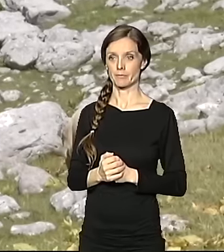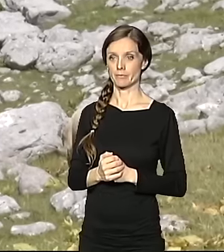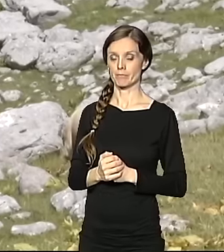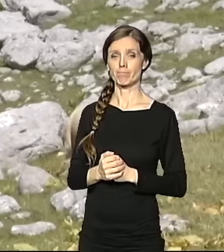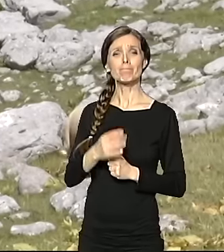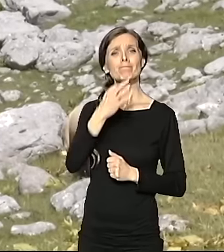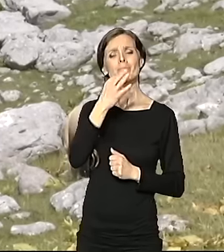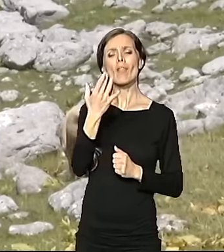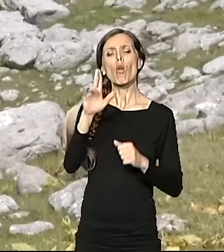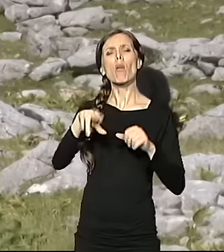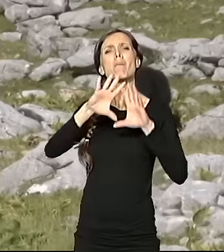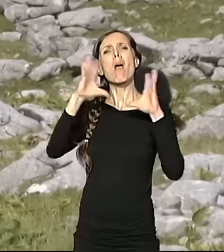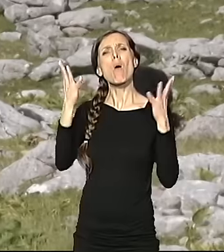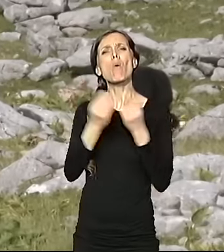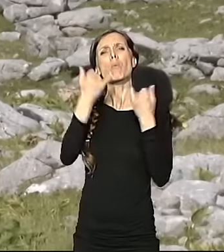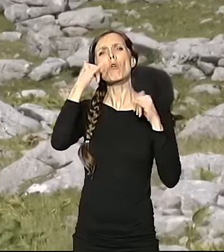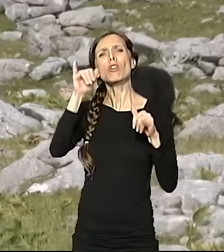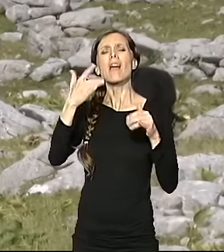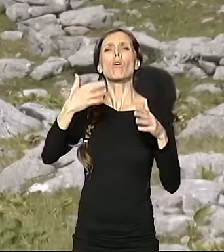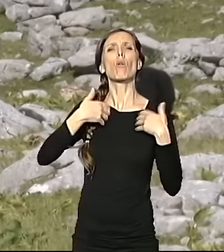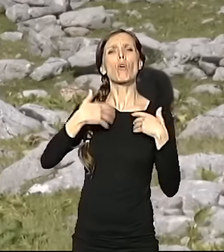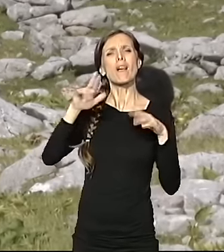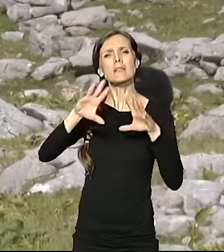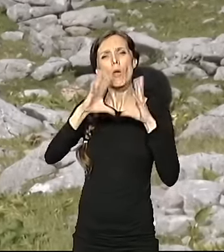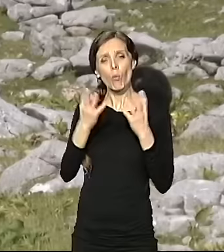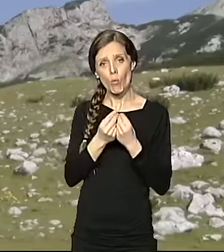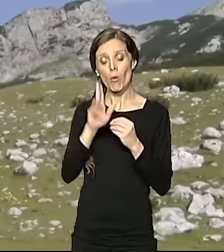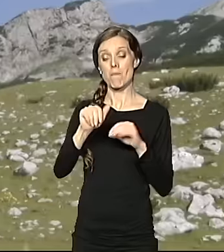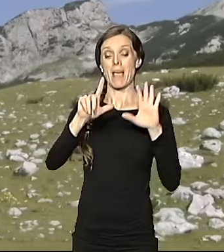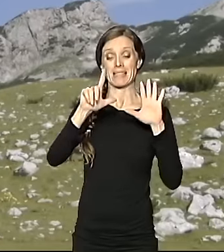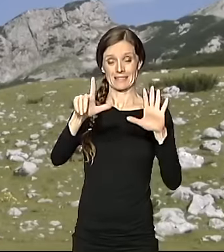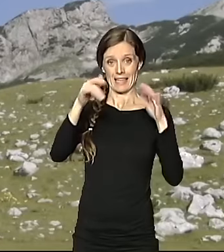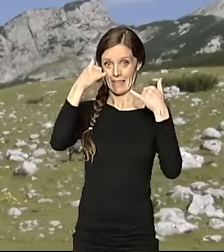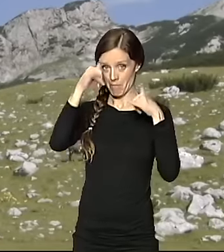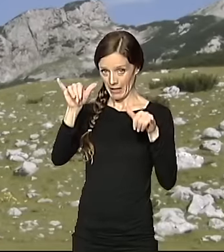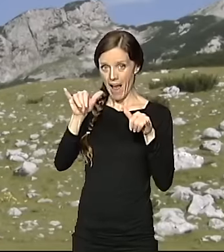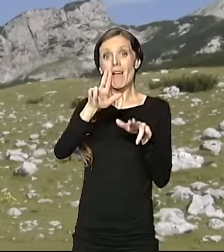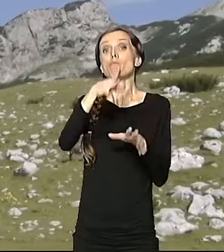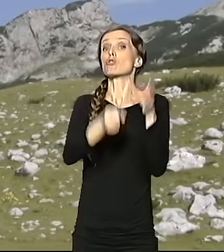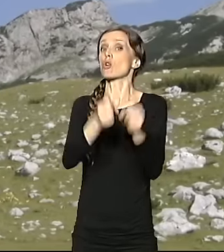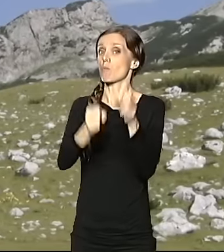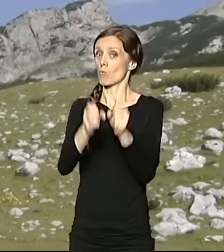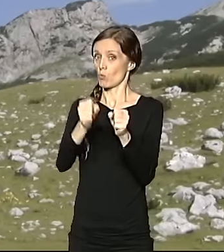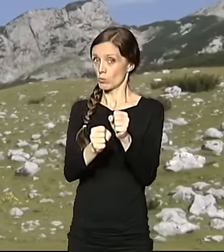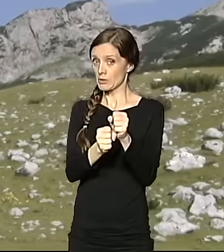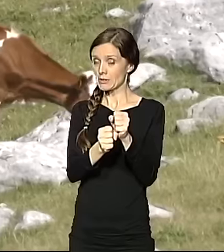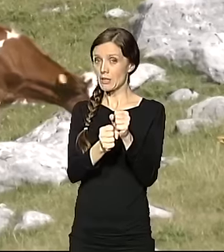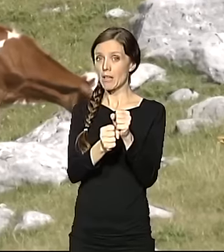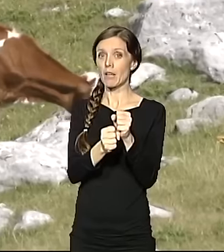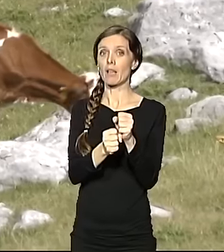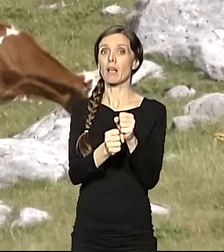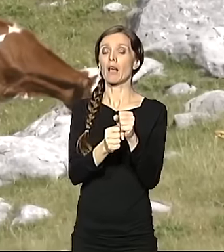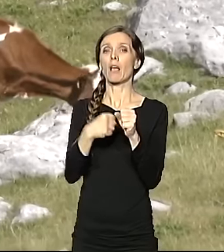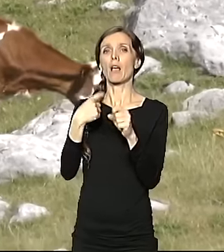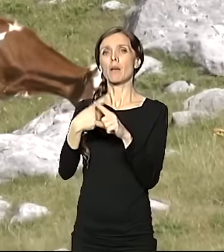A koliko imate ukupno krava, koliko ovaca? Imamo 7 krava da se mužu